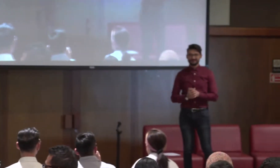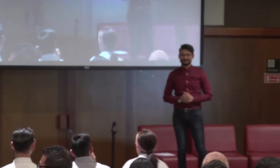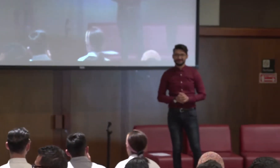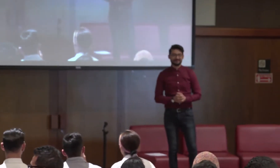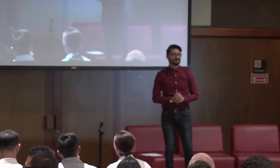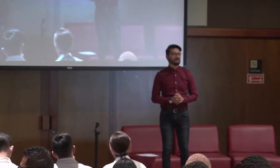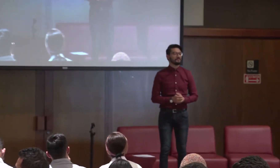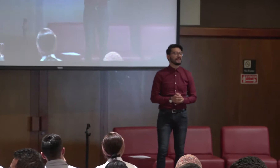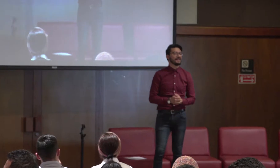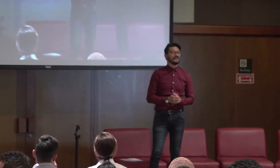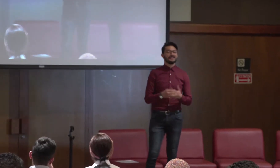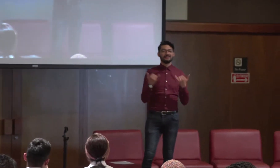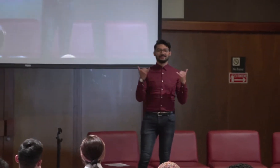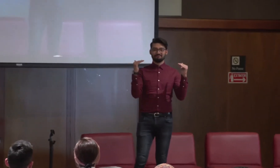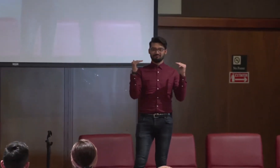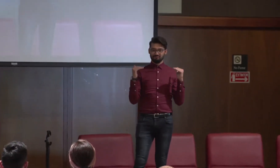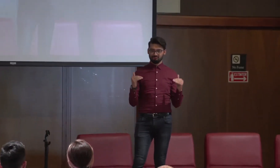Muchísimas gracias al señor Diego Barbosa.